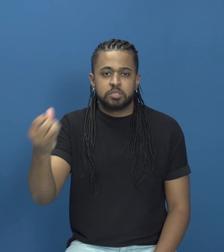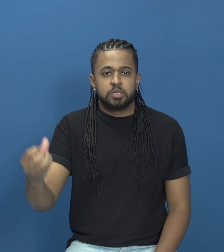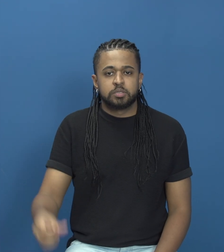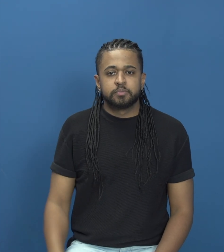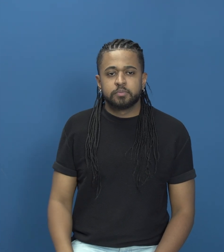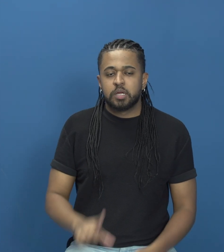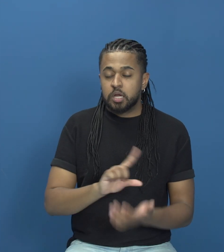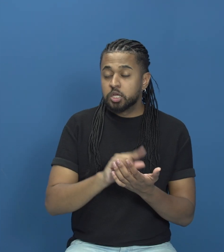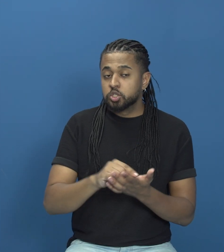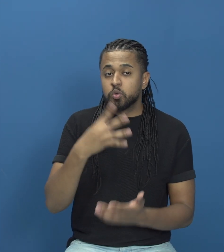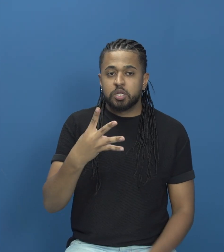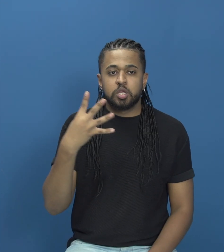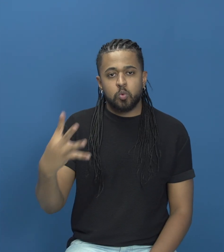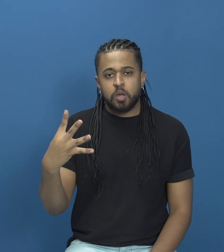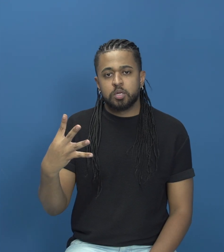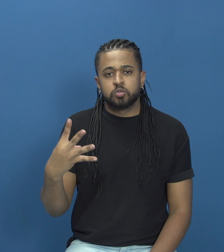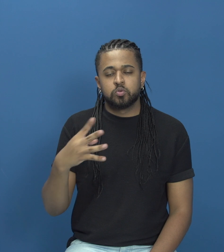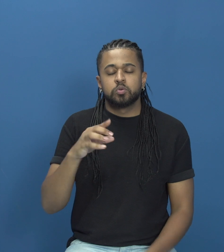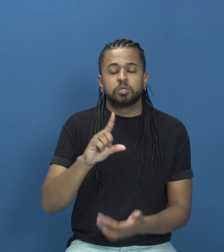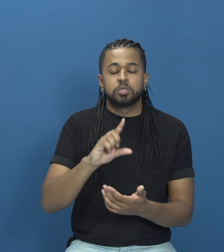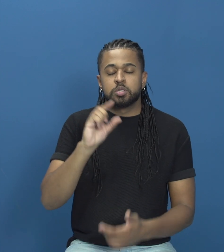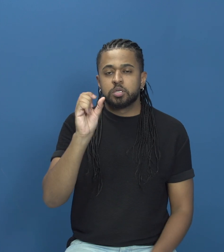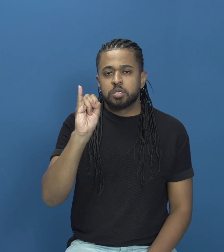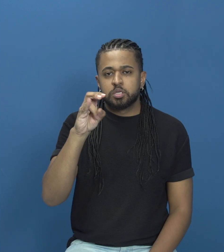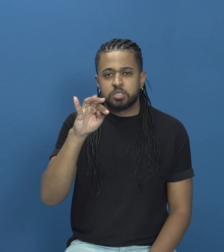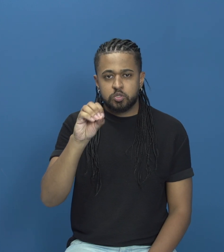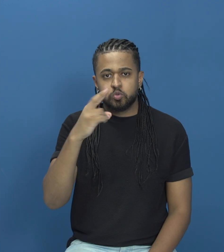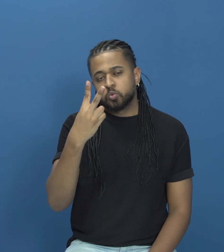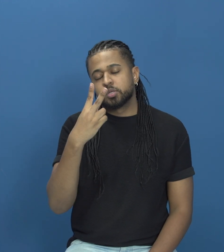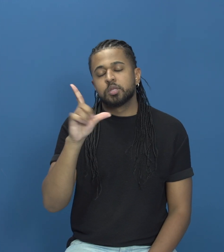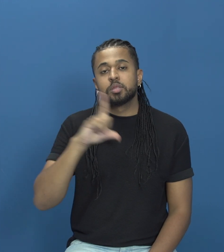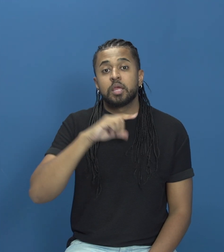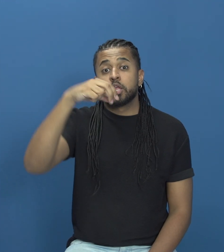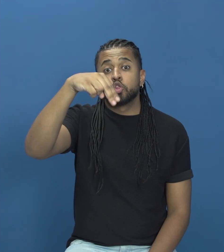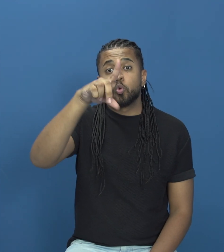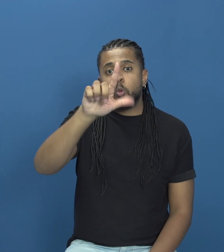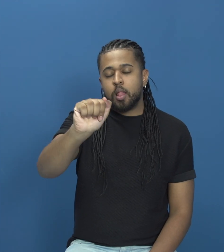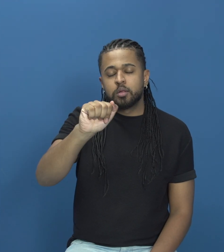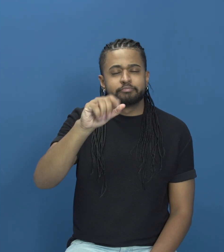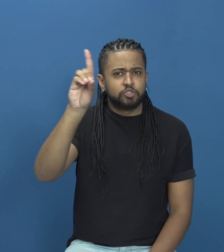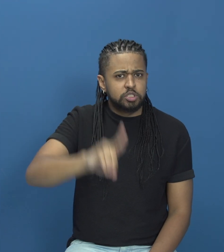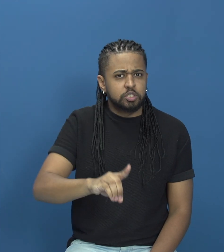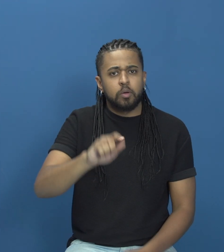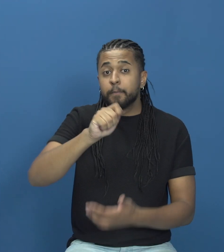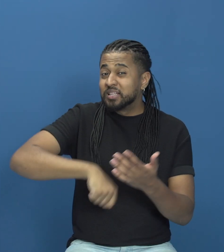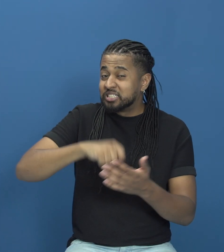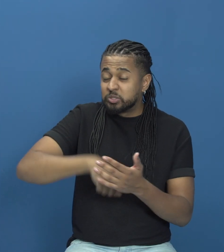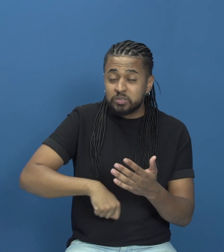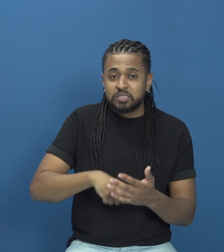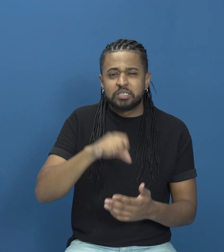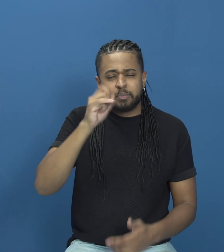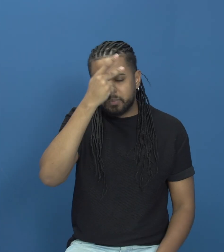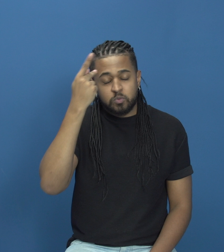9.394/96, artigo 44, inciso 2, tornando-se nula do pleno direito à matrícula